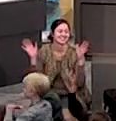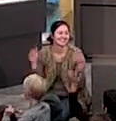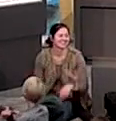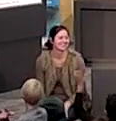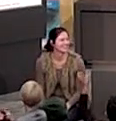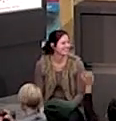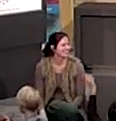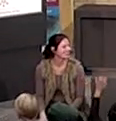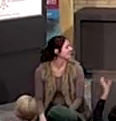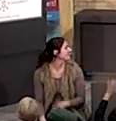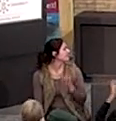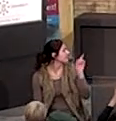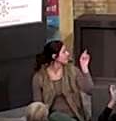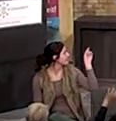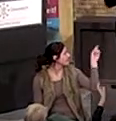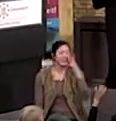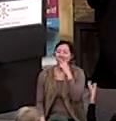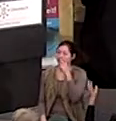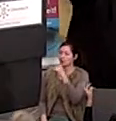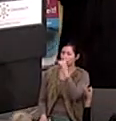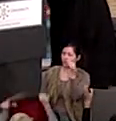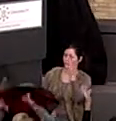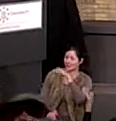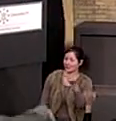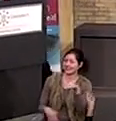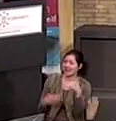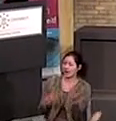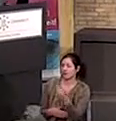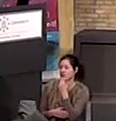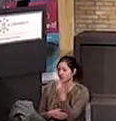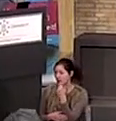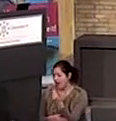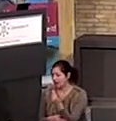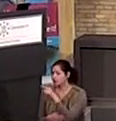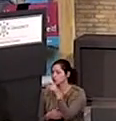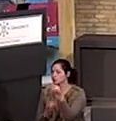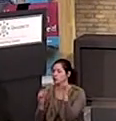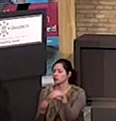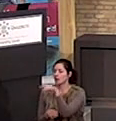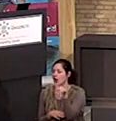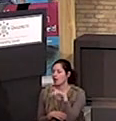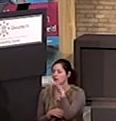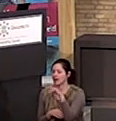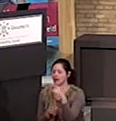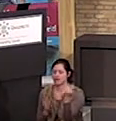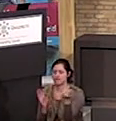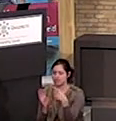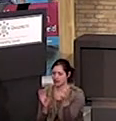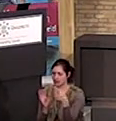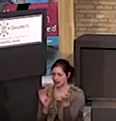Ik zag dat er nog heel veel kinderen vragen hadden. Jullie kunnen altijd de vragen mailen naar